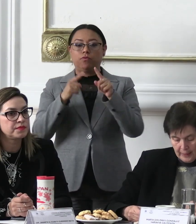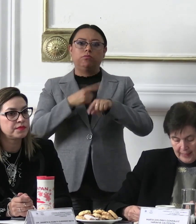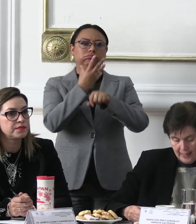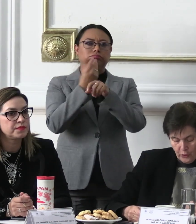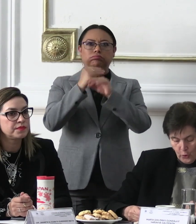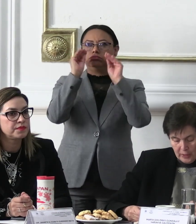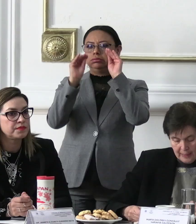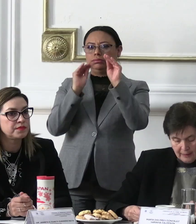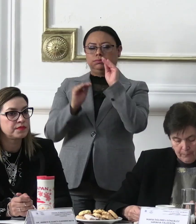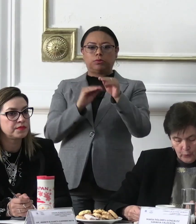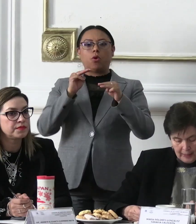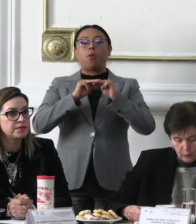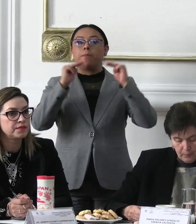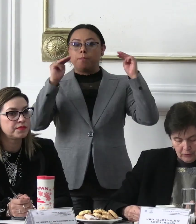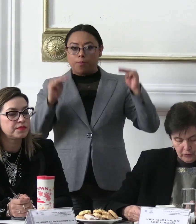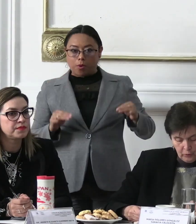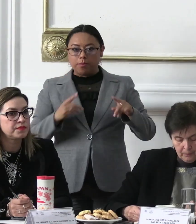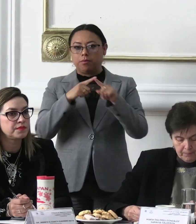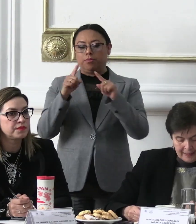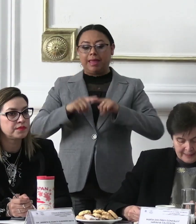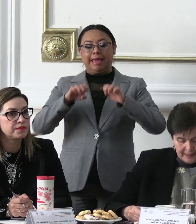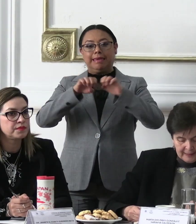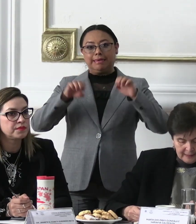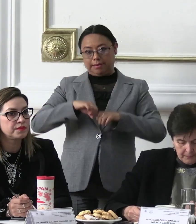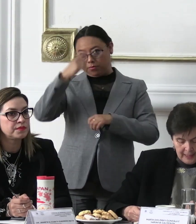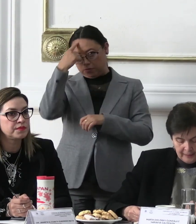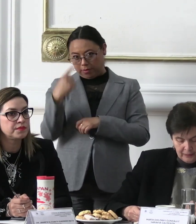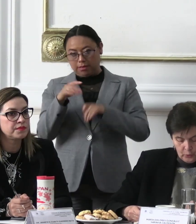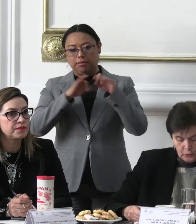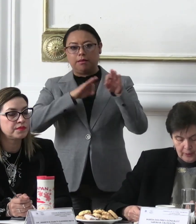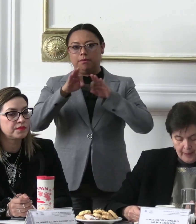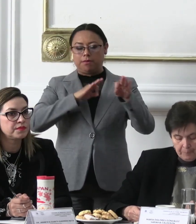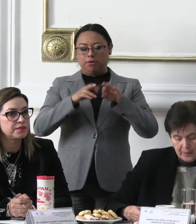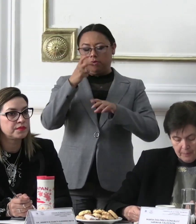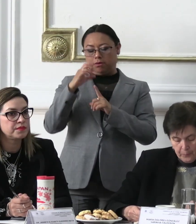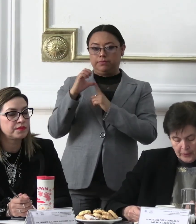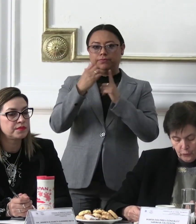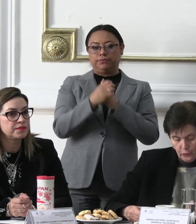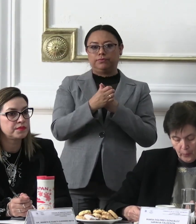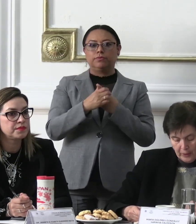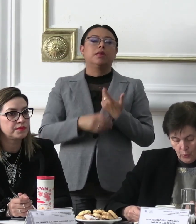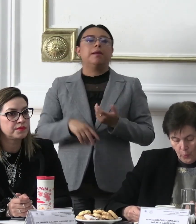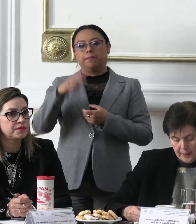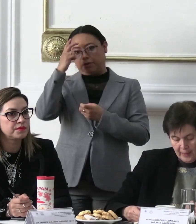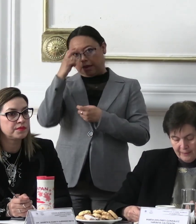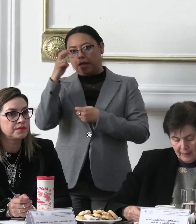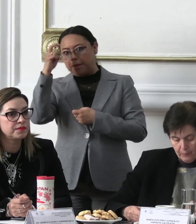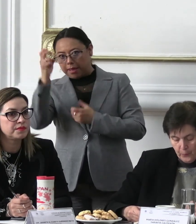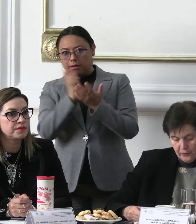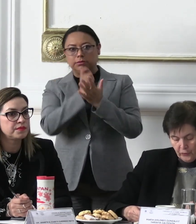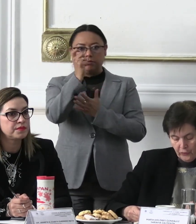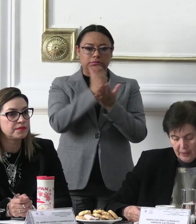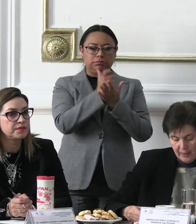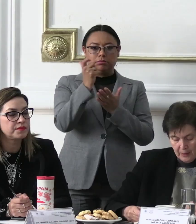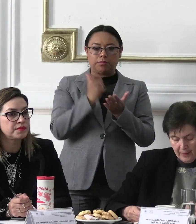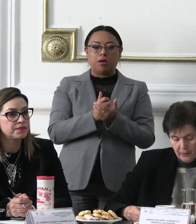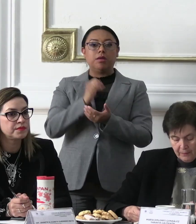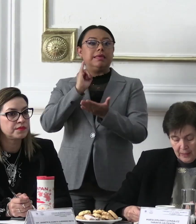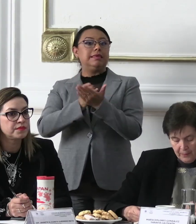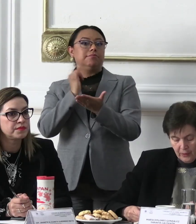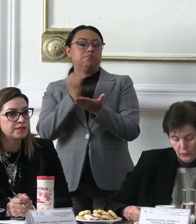inmueble, mobiliario y equipo de la comisión, pasajes y viáticos, impuestos sobre nóminas e impuestos